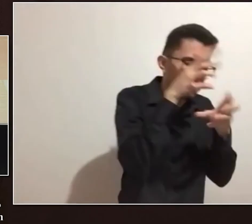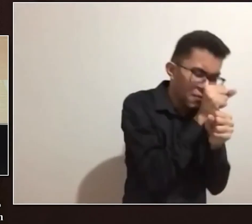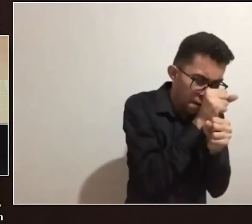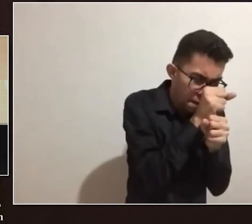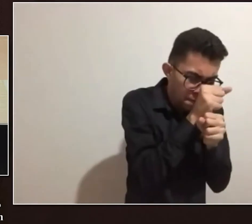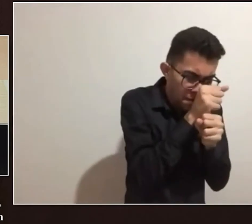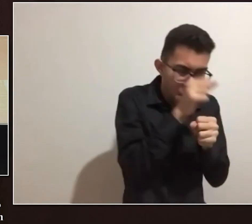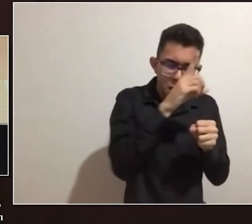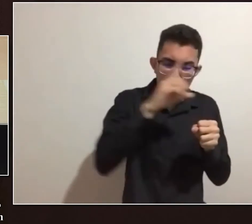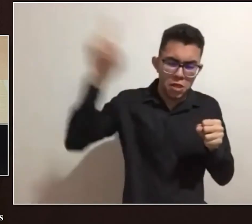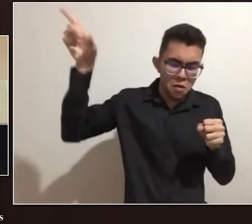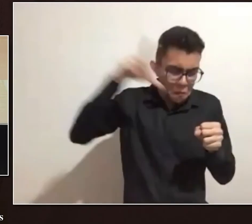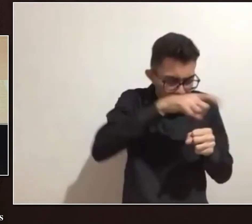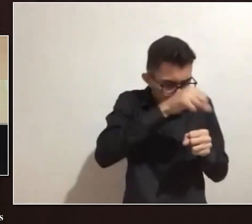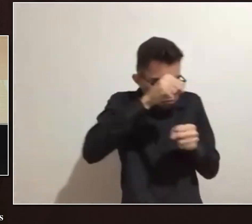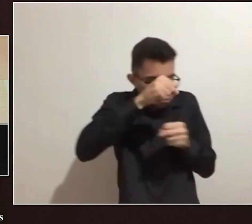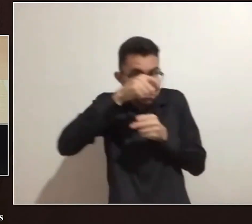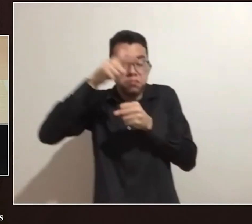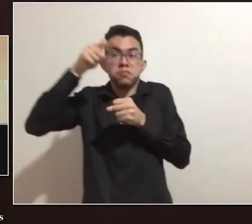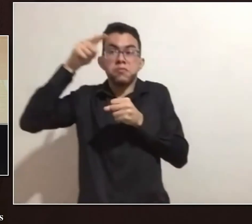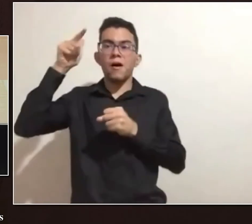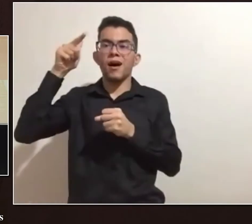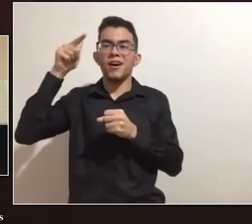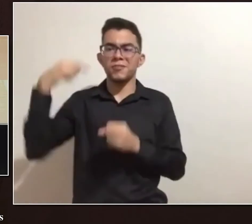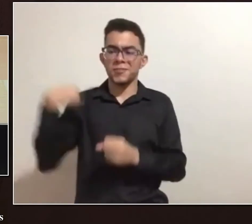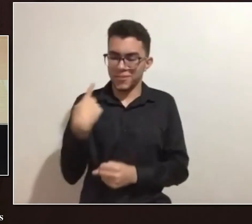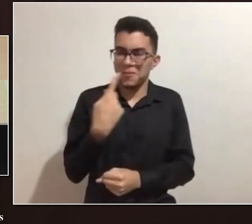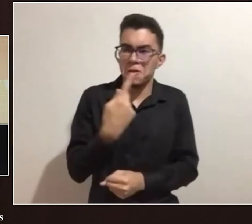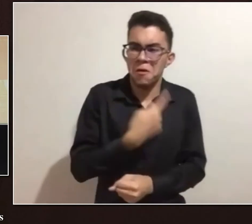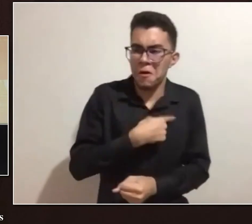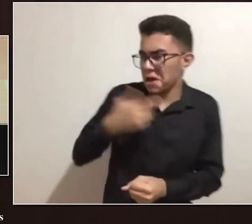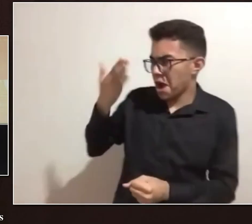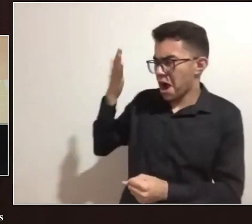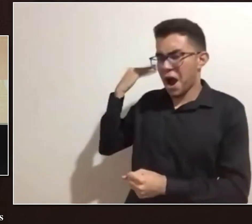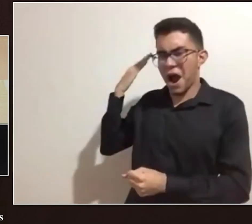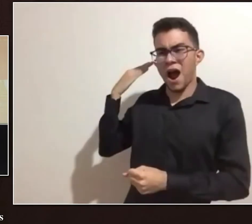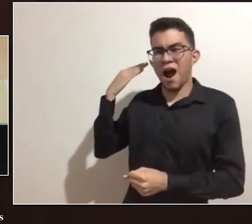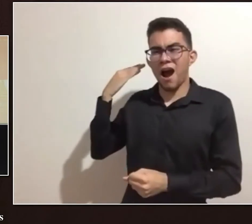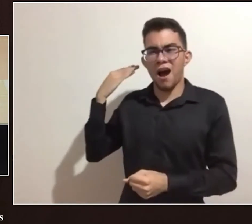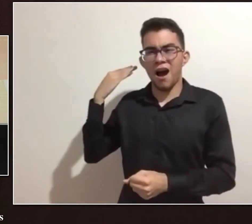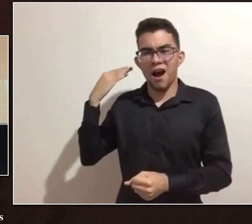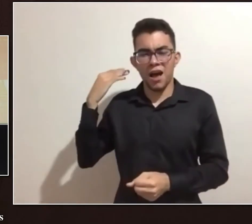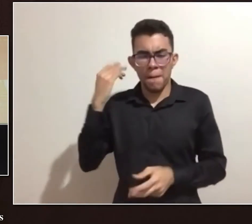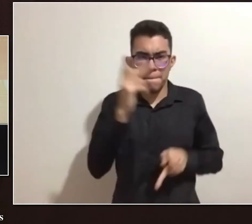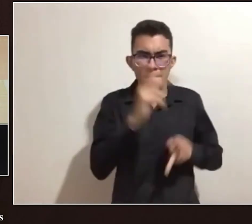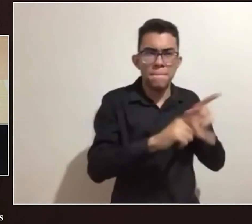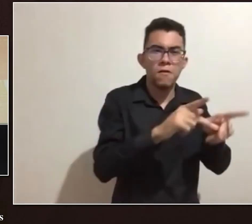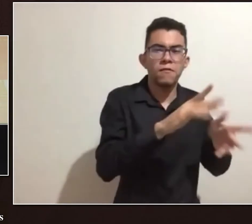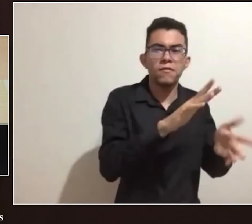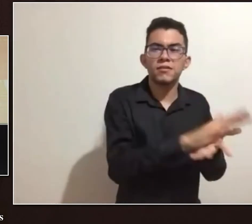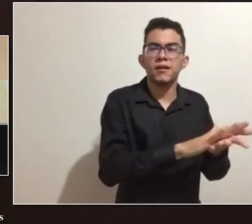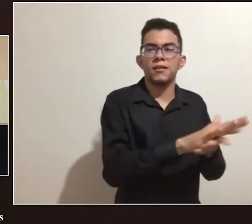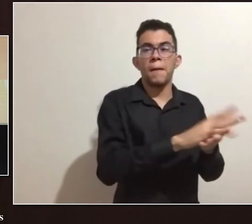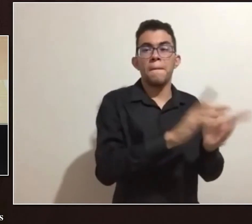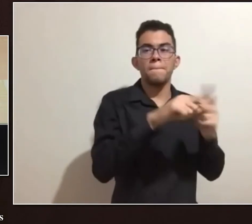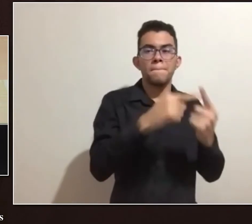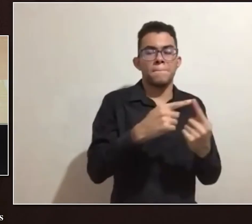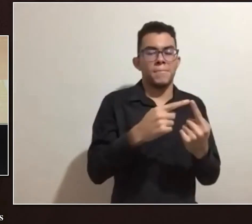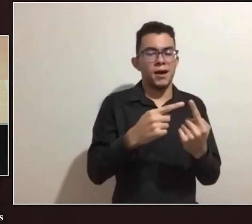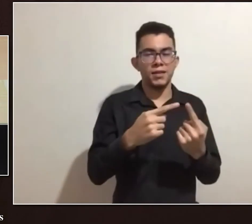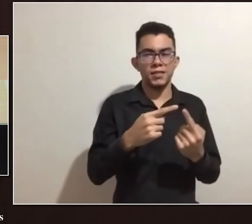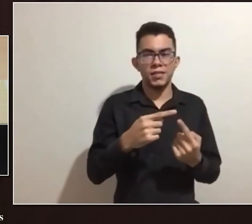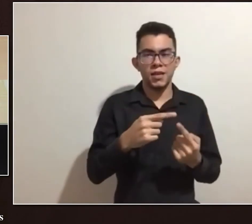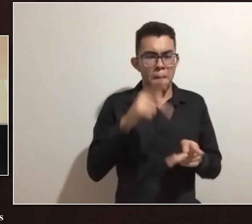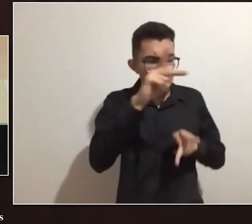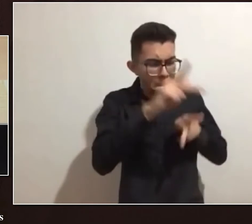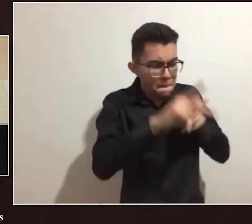maravilhosa luz. Vós sim, que antes não erais povo, mas agora sois povo de Deus,